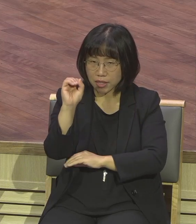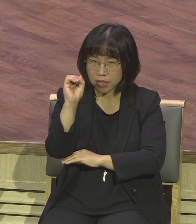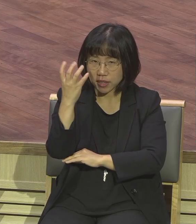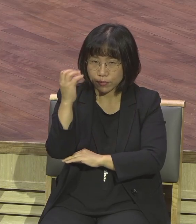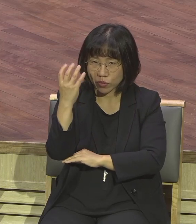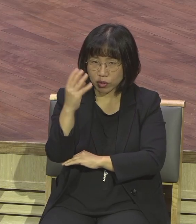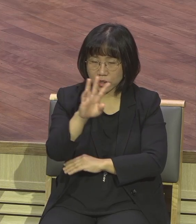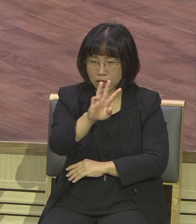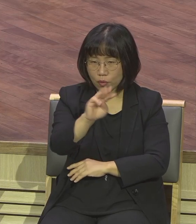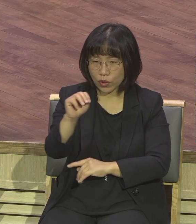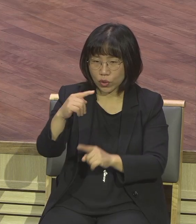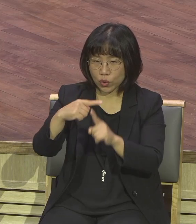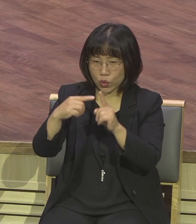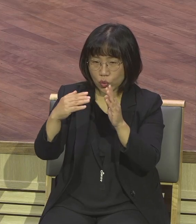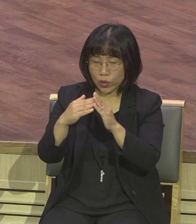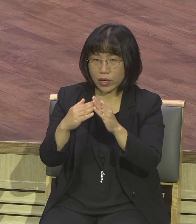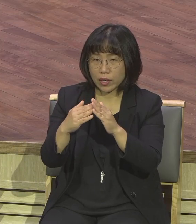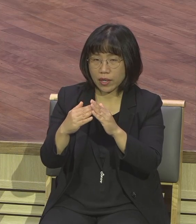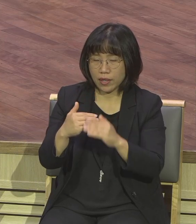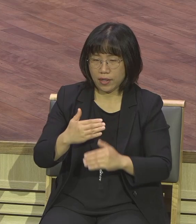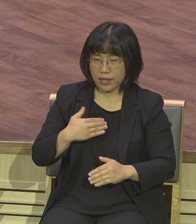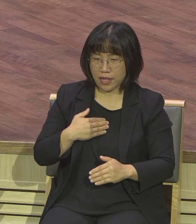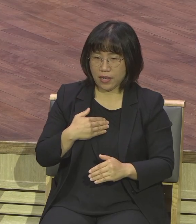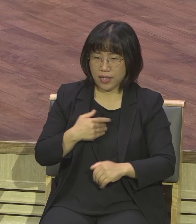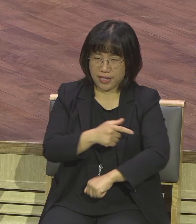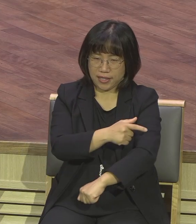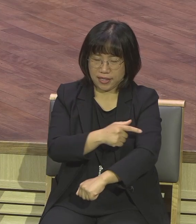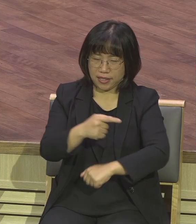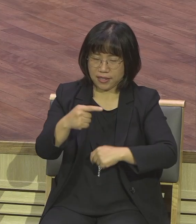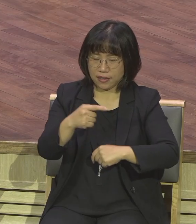교회 제가 이사장이니까